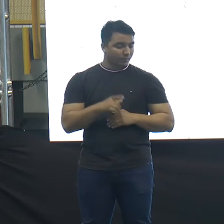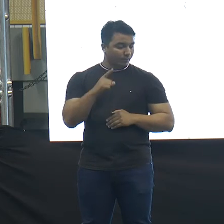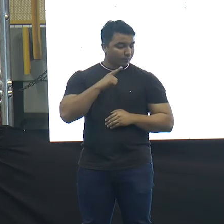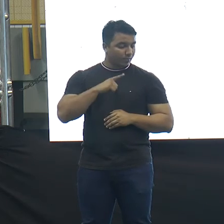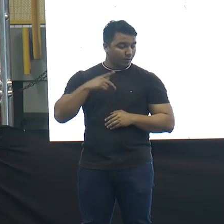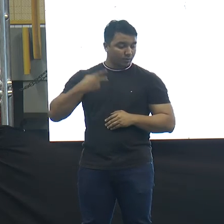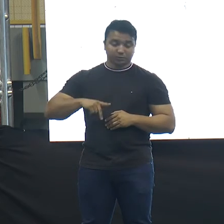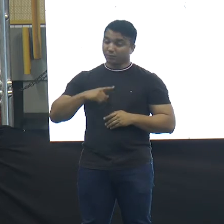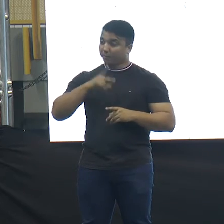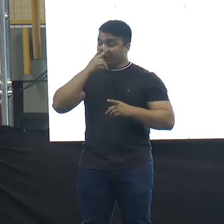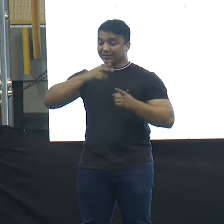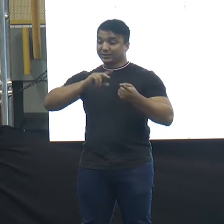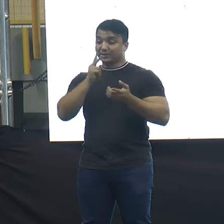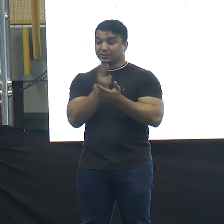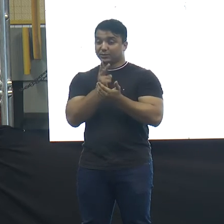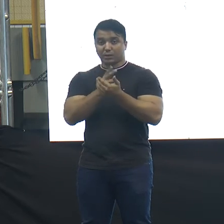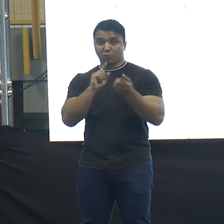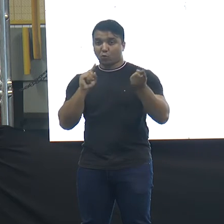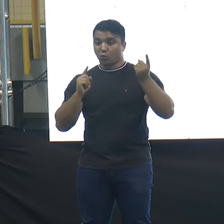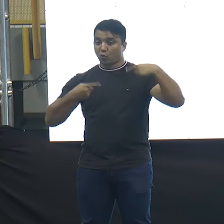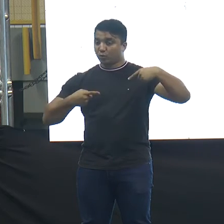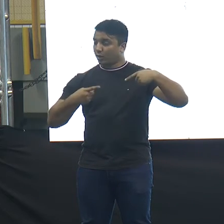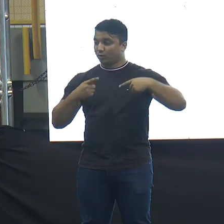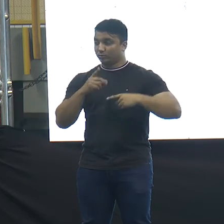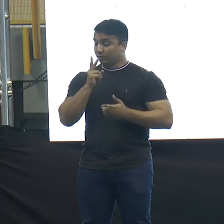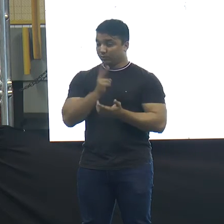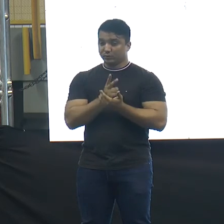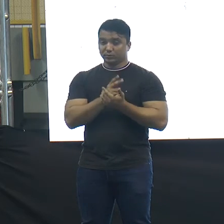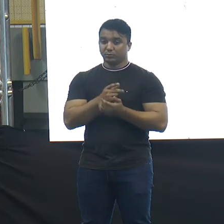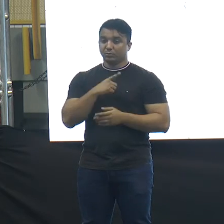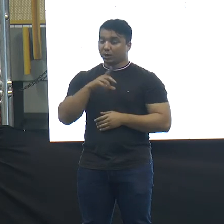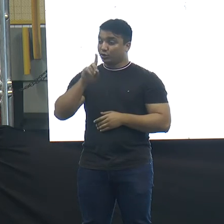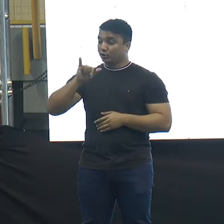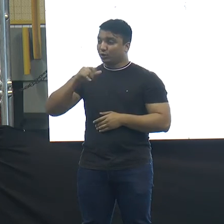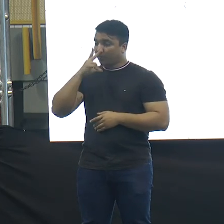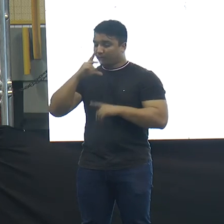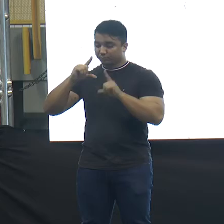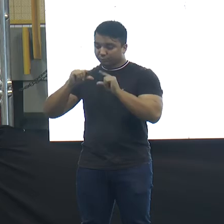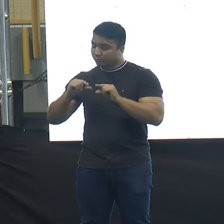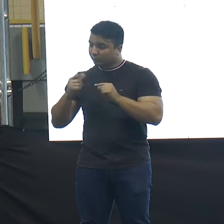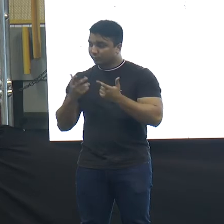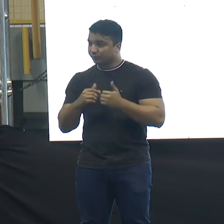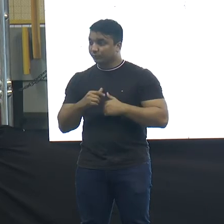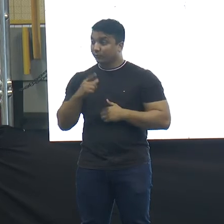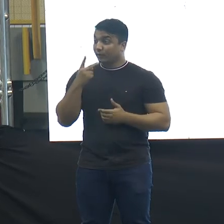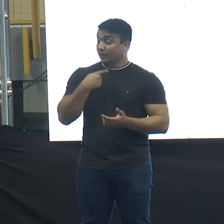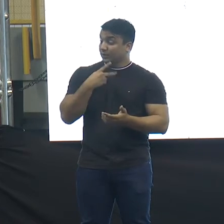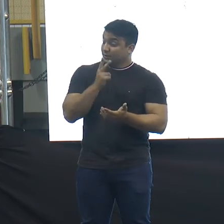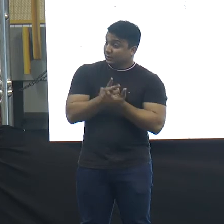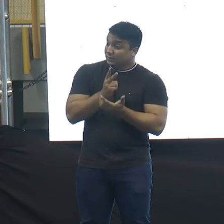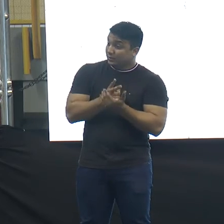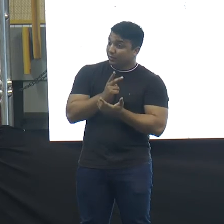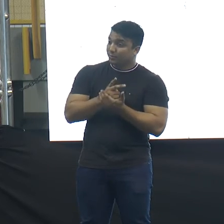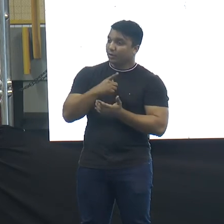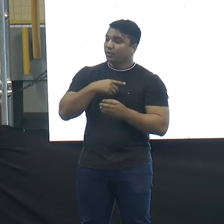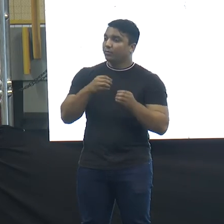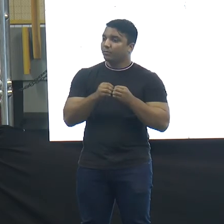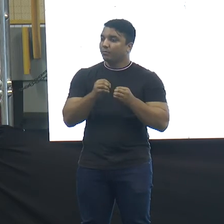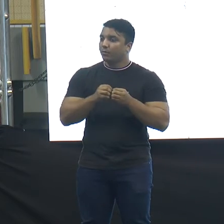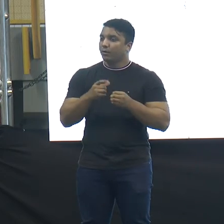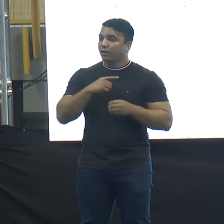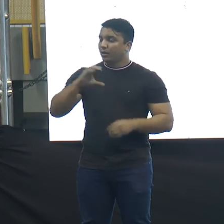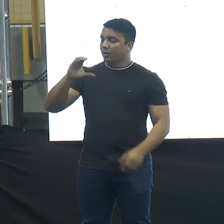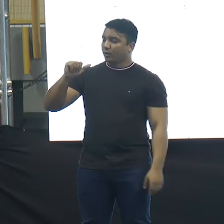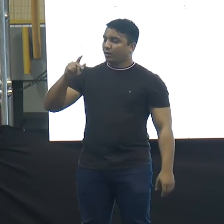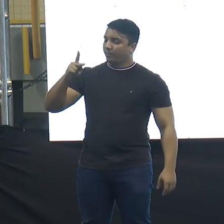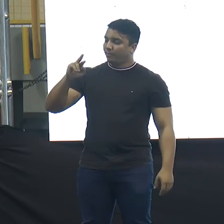embaixo. Então os dias lá vão ser mais curtos do que as noites. E aqui, sempre nas proximidades do Trópico de